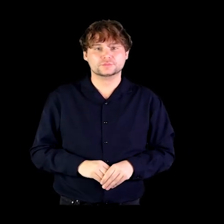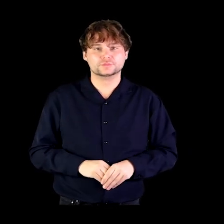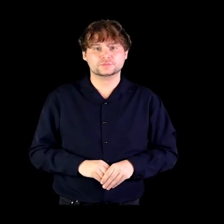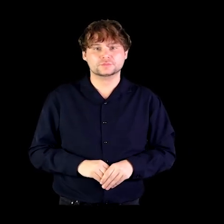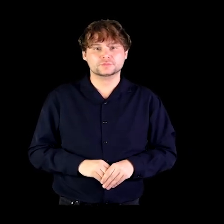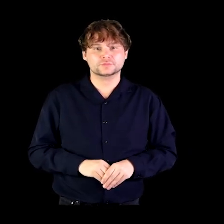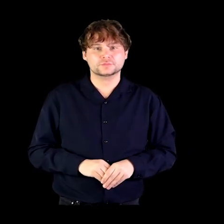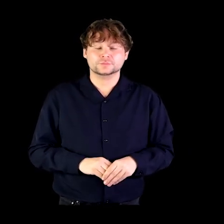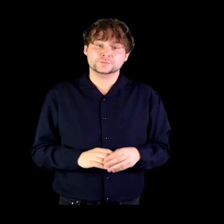können.